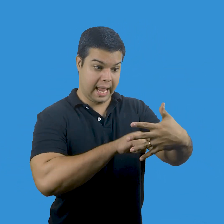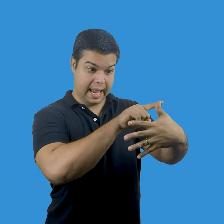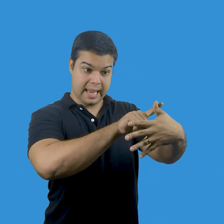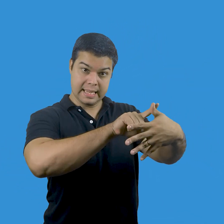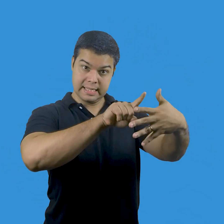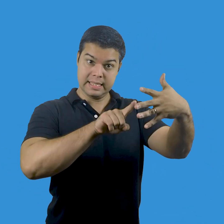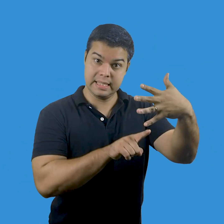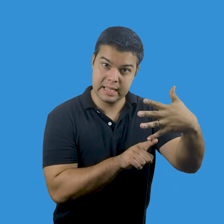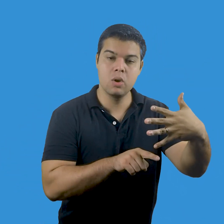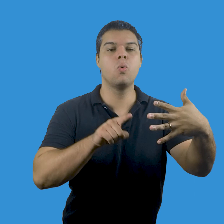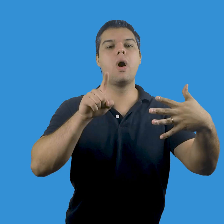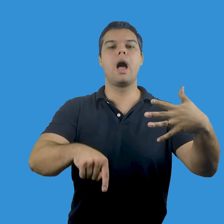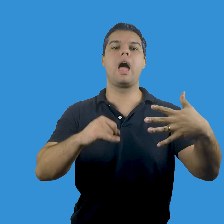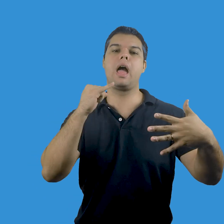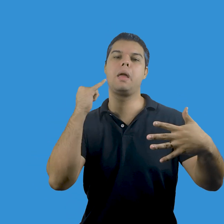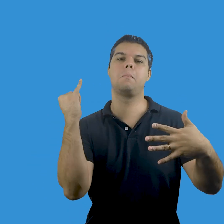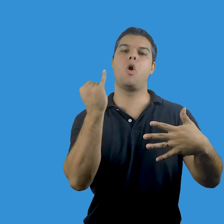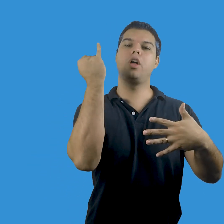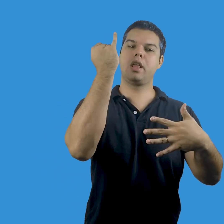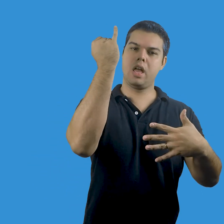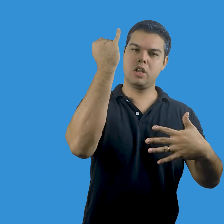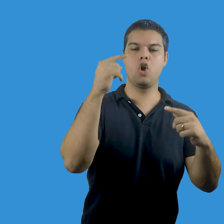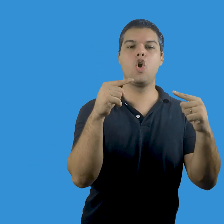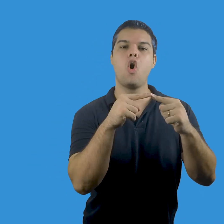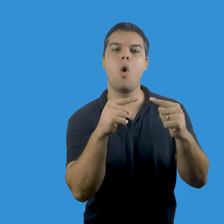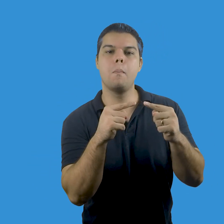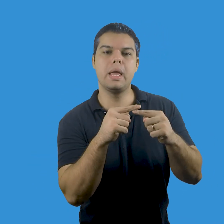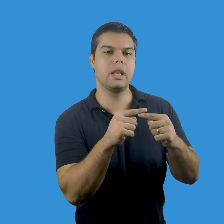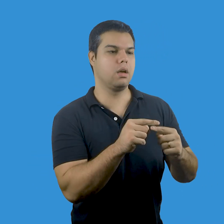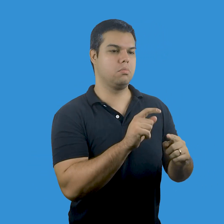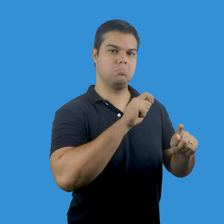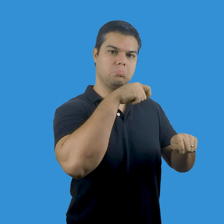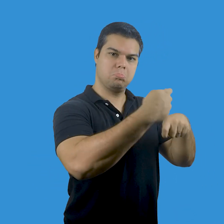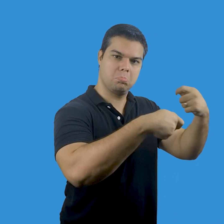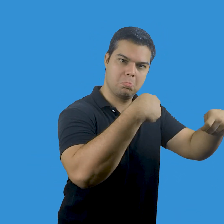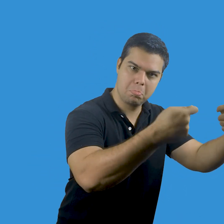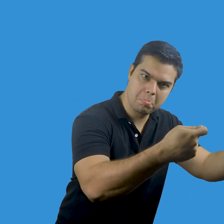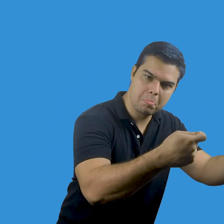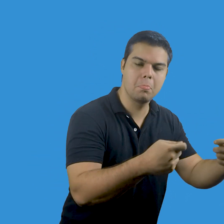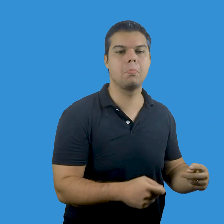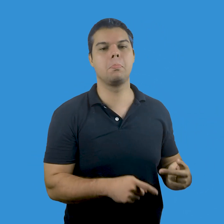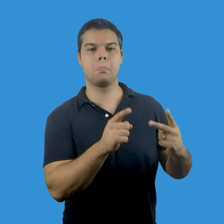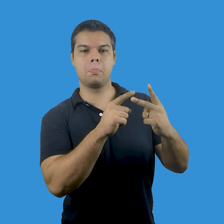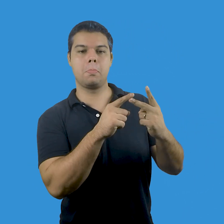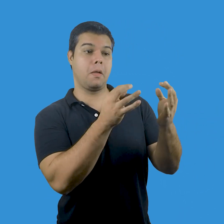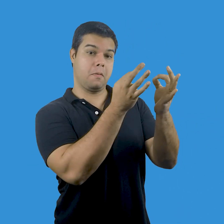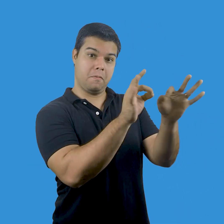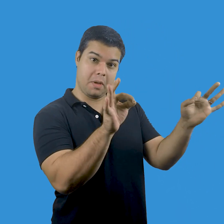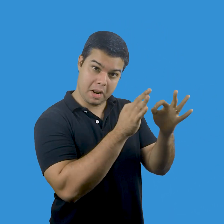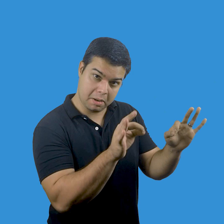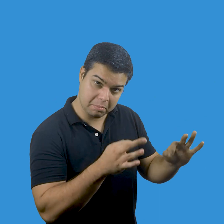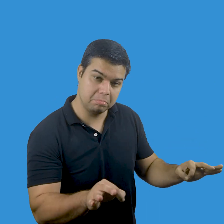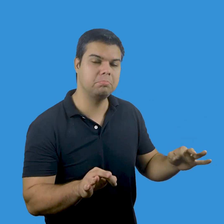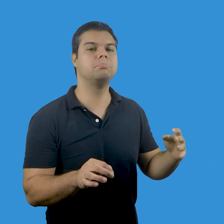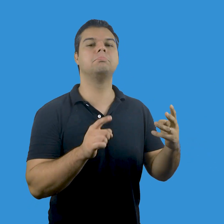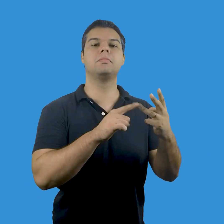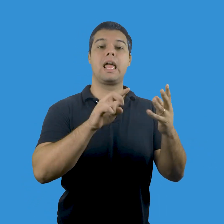aspecto semântico, que se refere ao sentido da palavra, ou no caso do sinal. E o